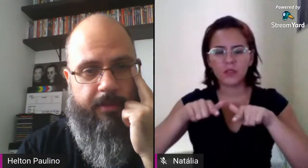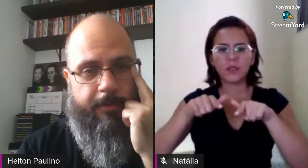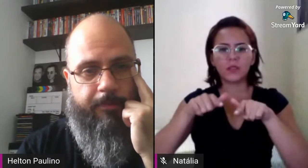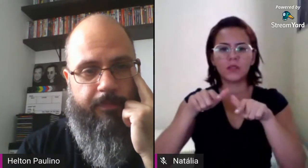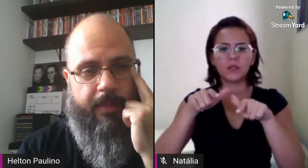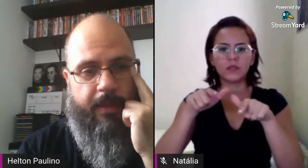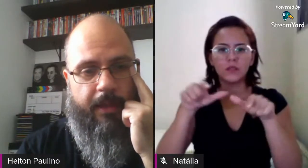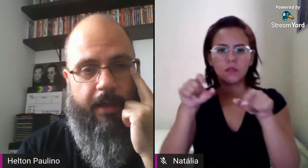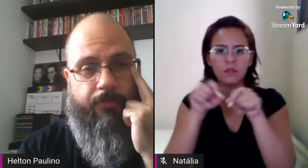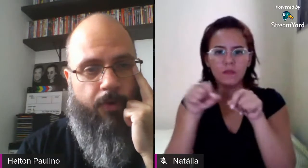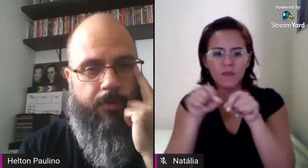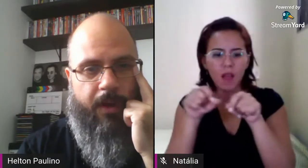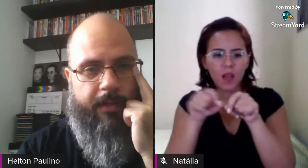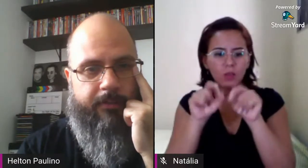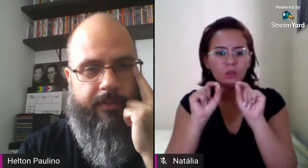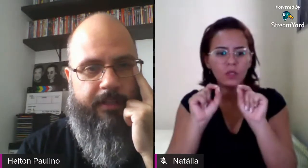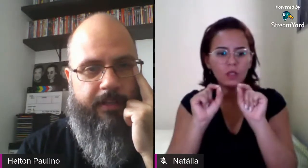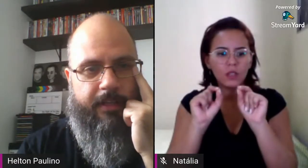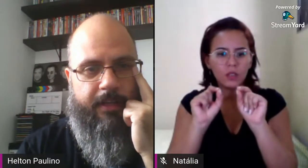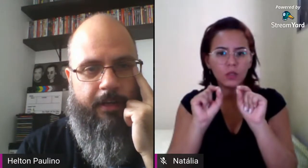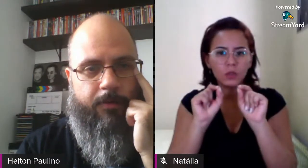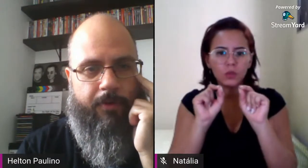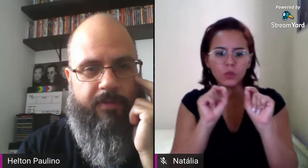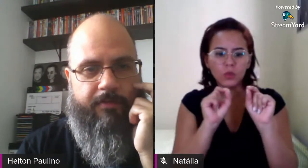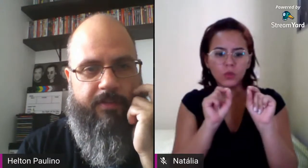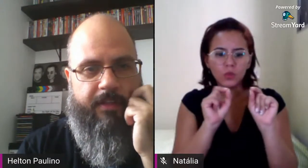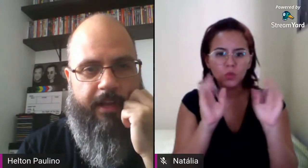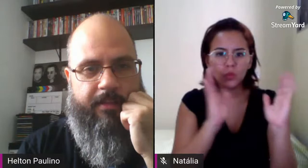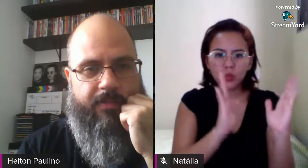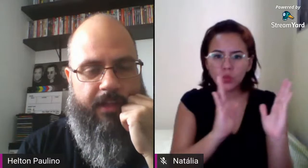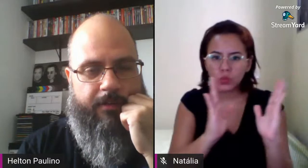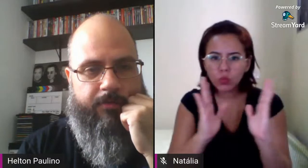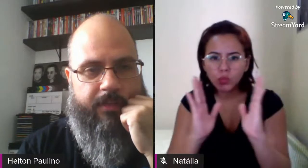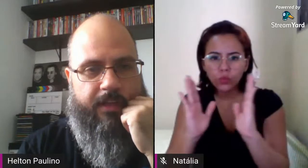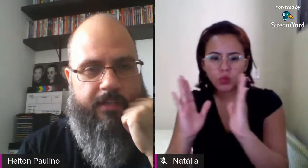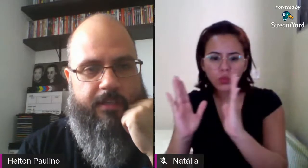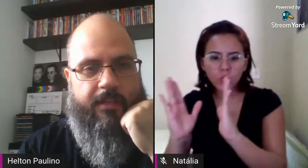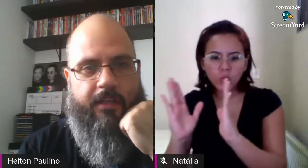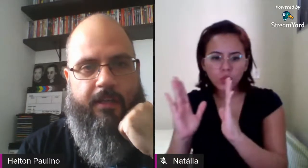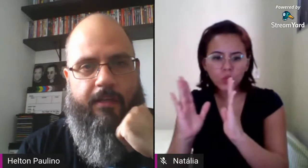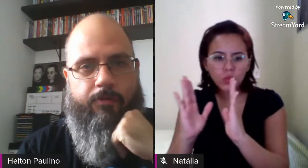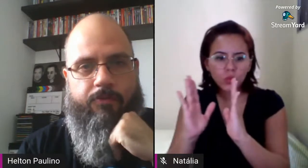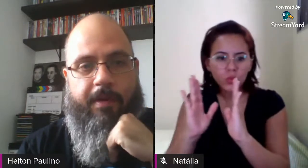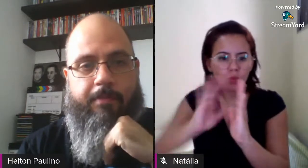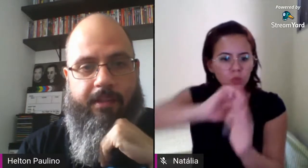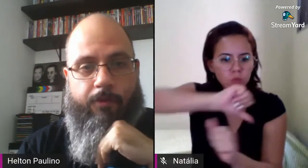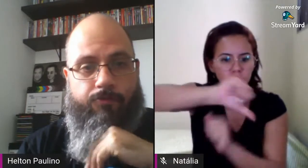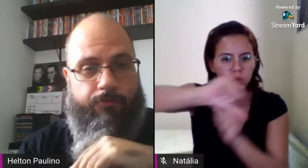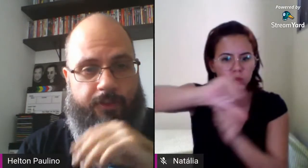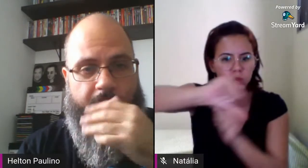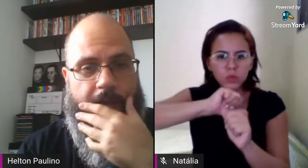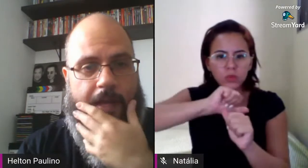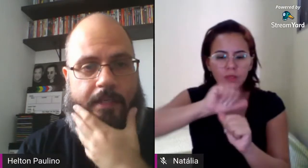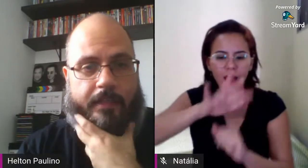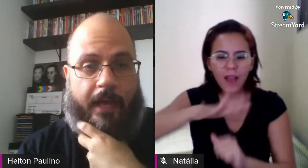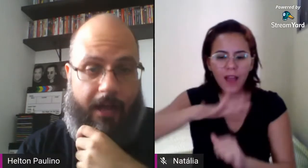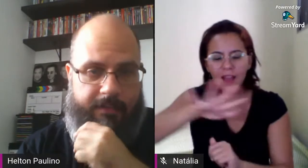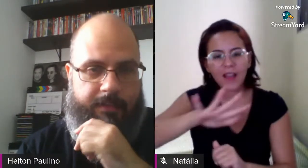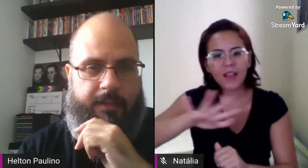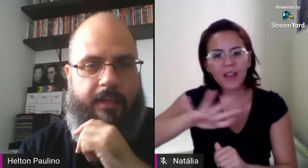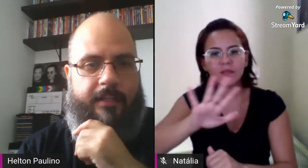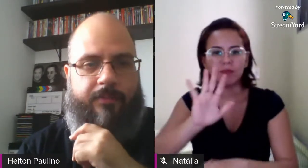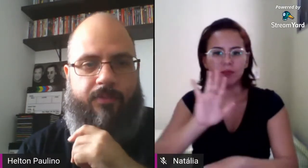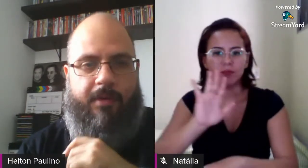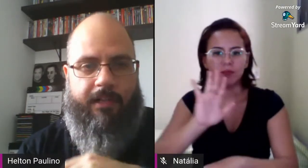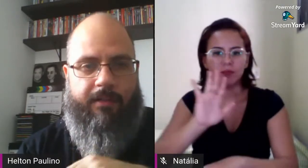totalmente reformulado, né? O processo de interatividade aconteça e o experimental surja